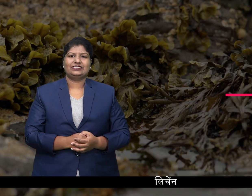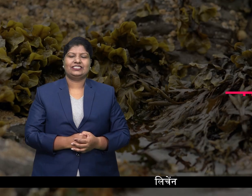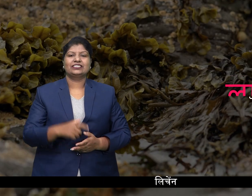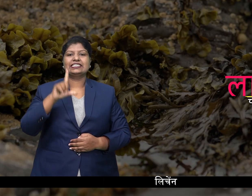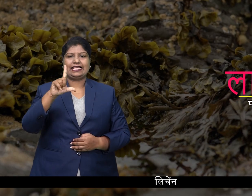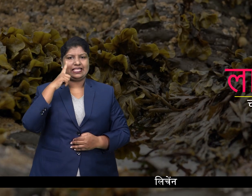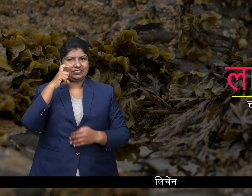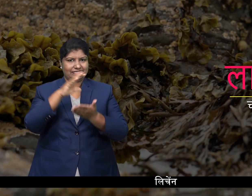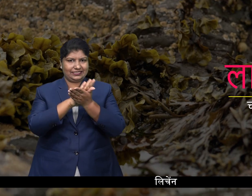लीचेन।